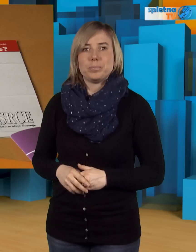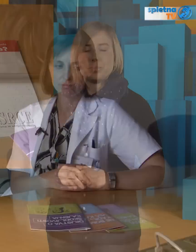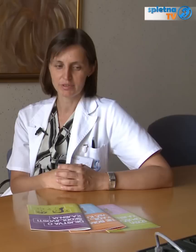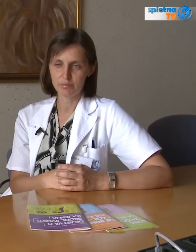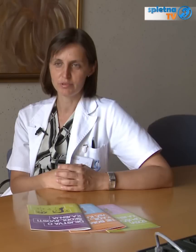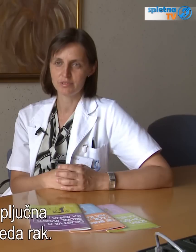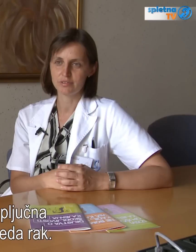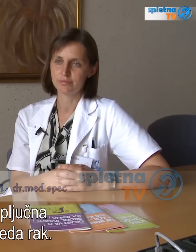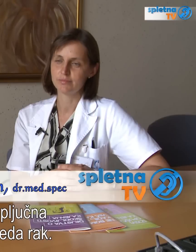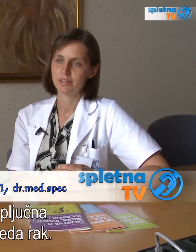Najbolj